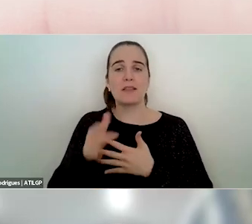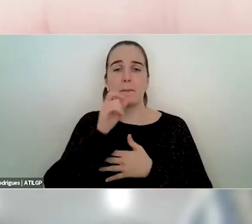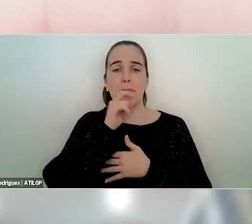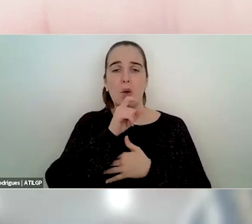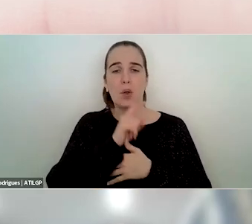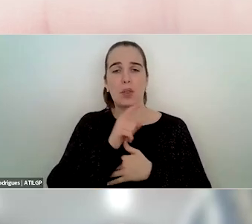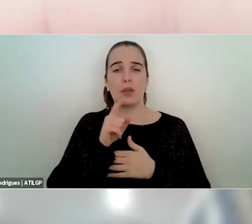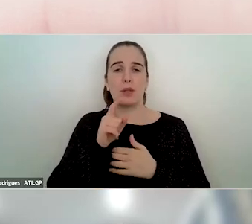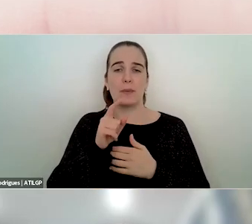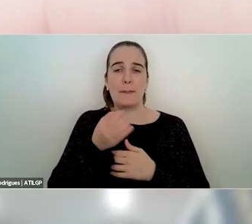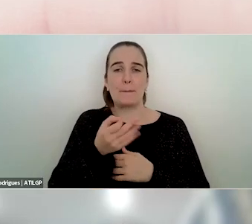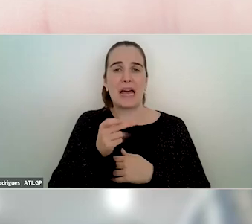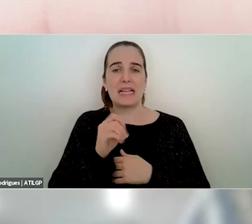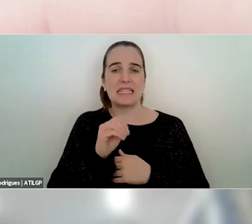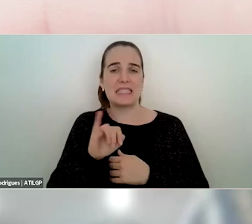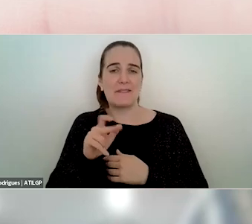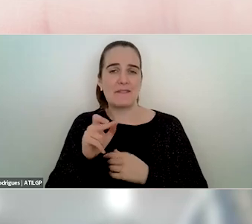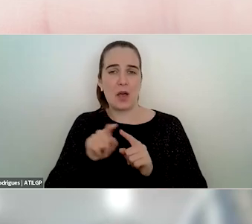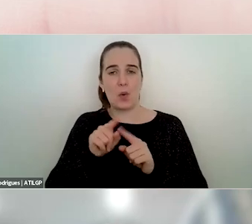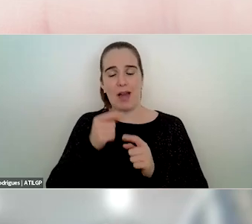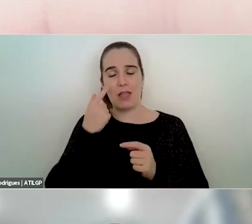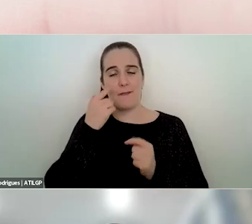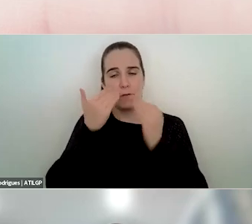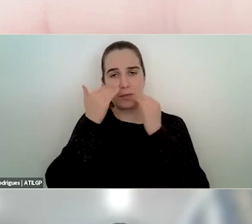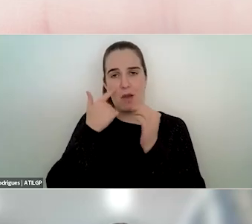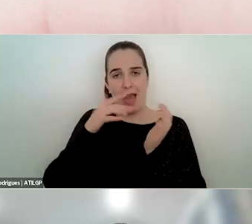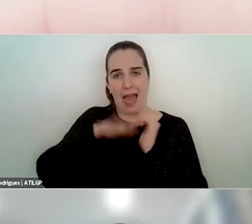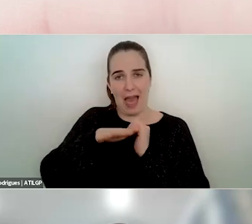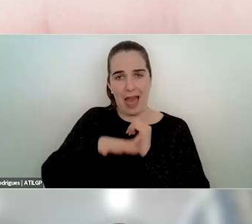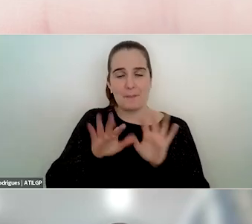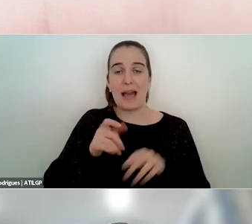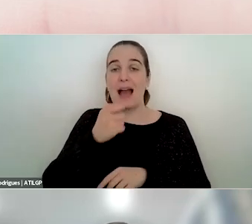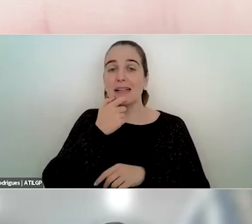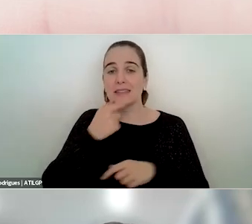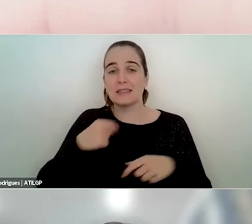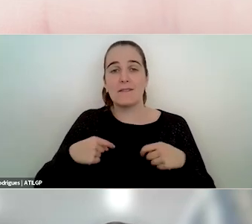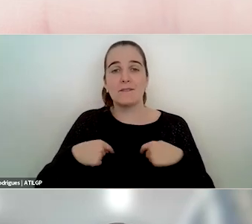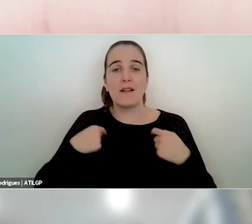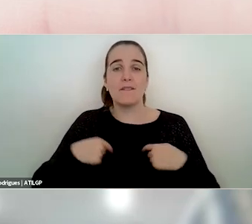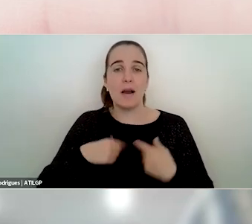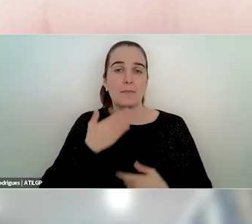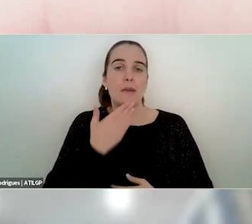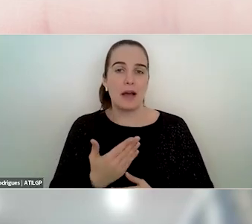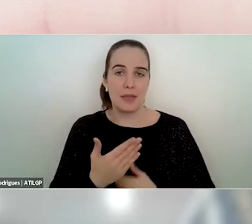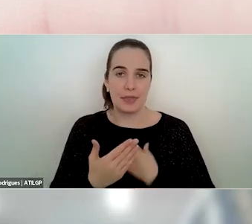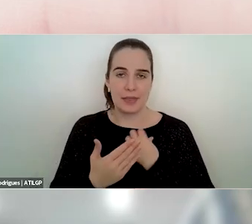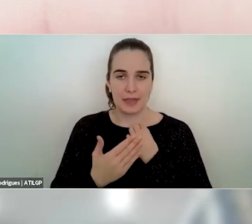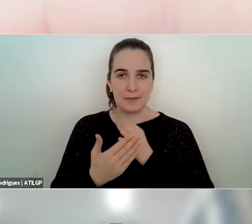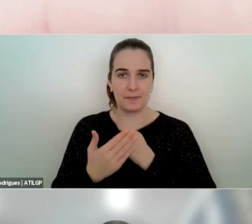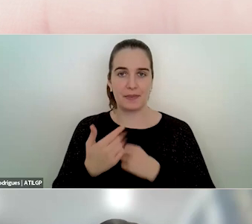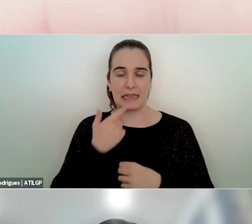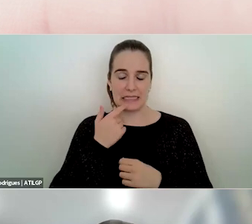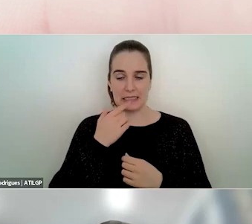a disponibilização de informação aos cidadãos por sua própria solicitação e, portanto, de alguma